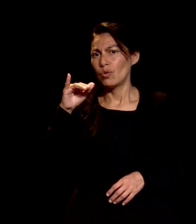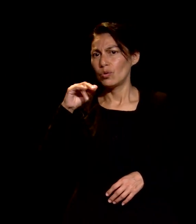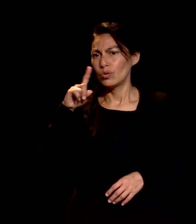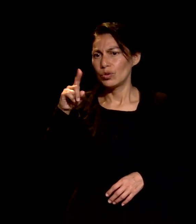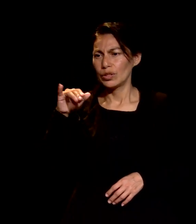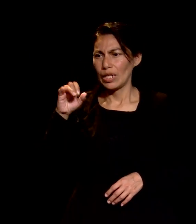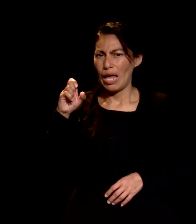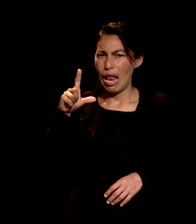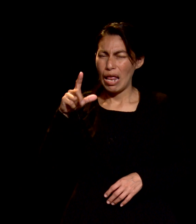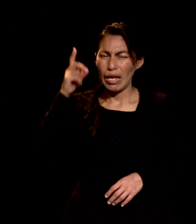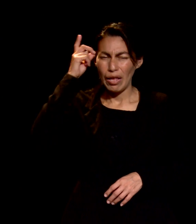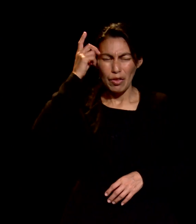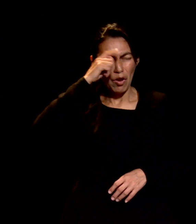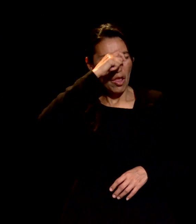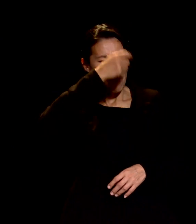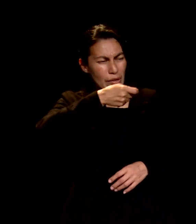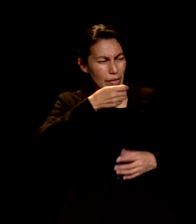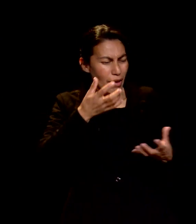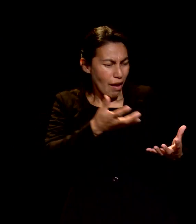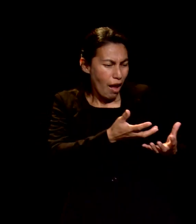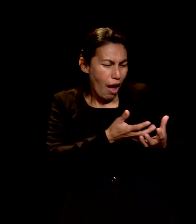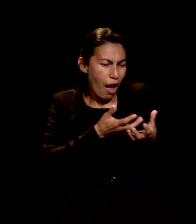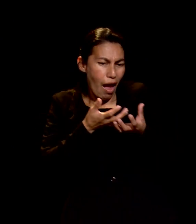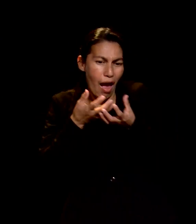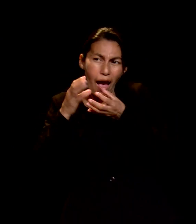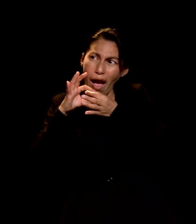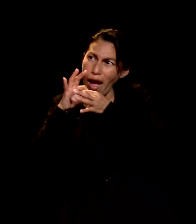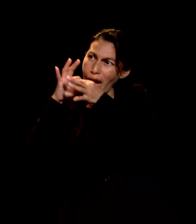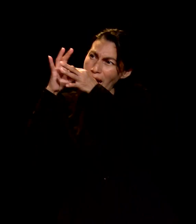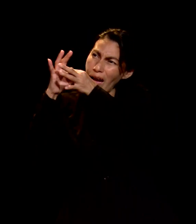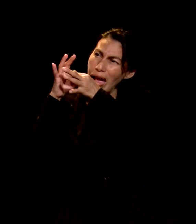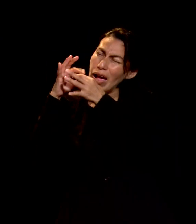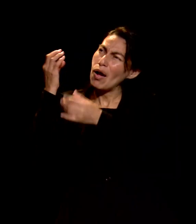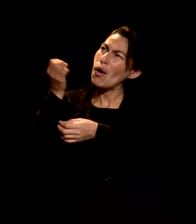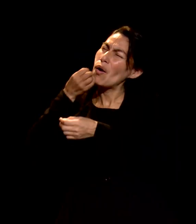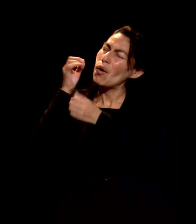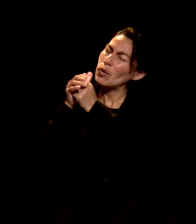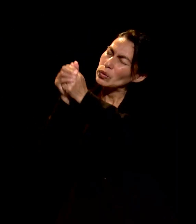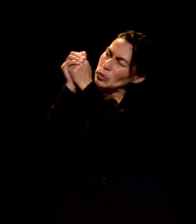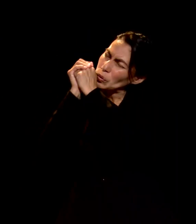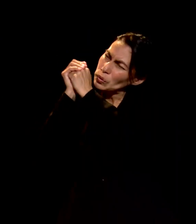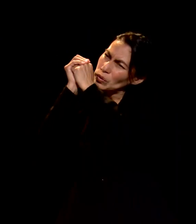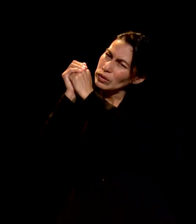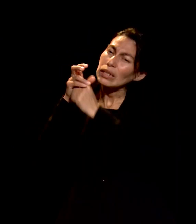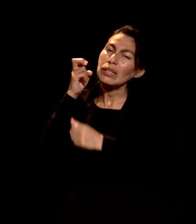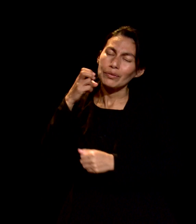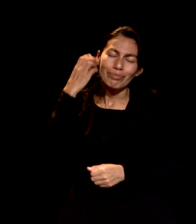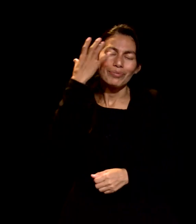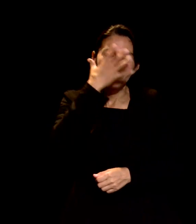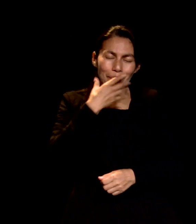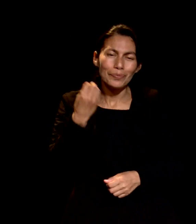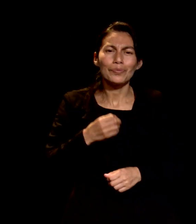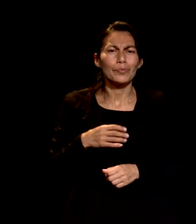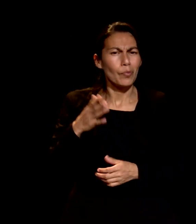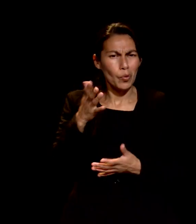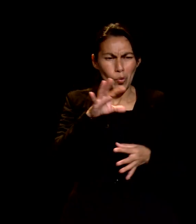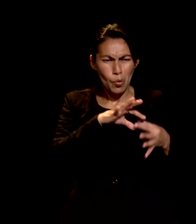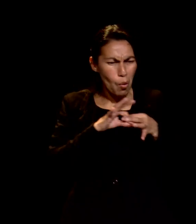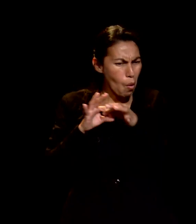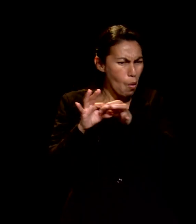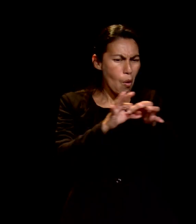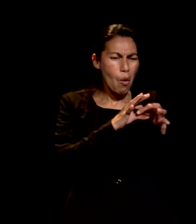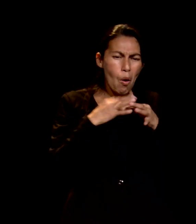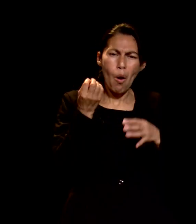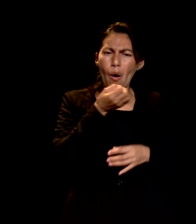lleguen a adorar Amén Que hermosa Y sublime Oración Vamos a estar